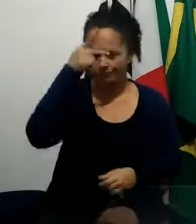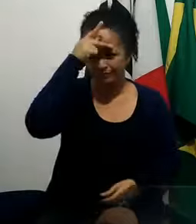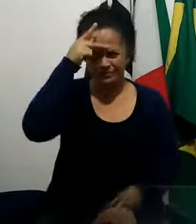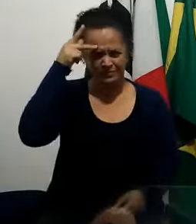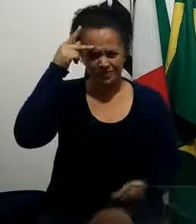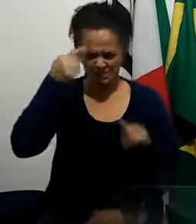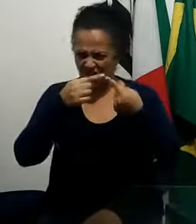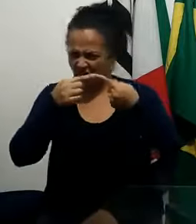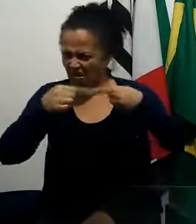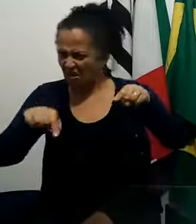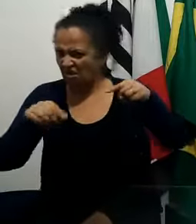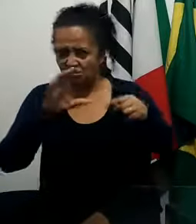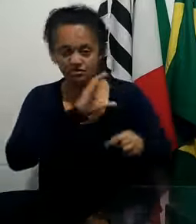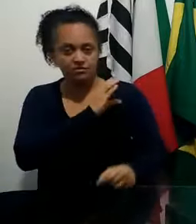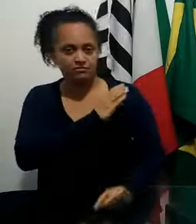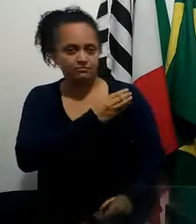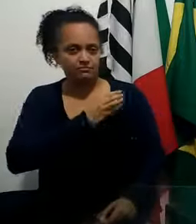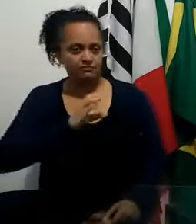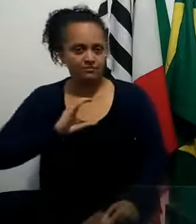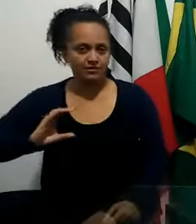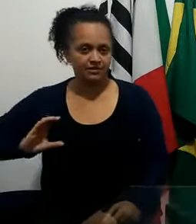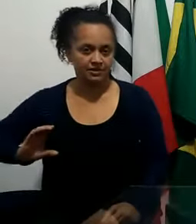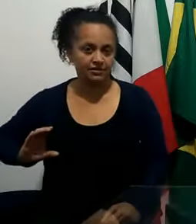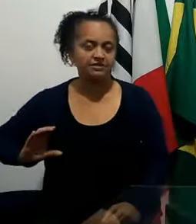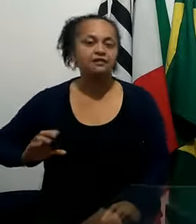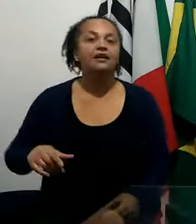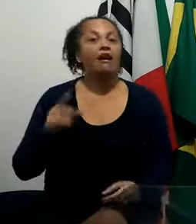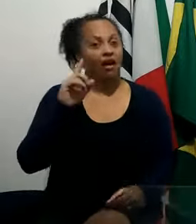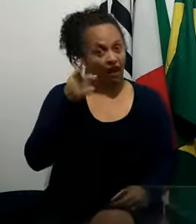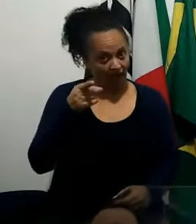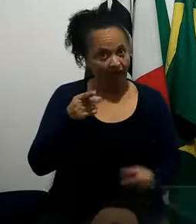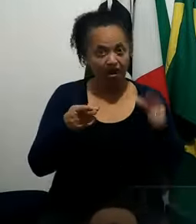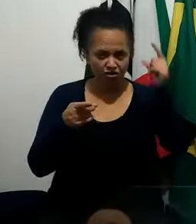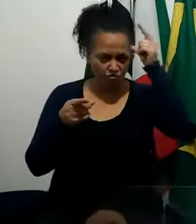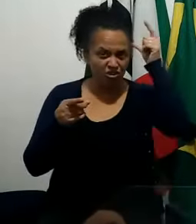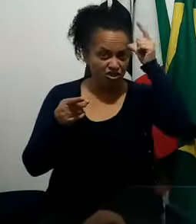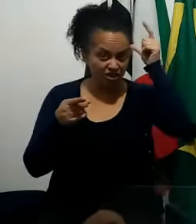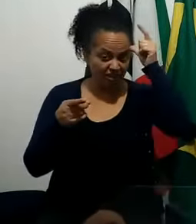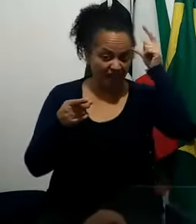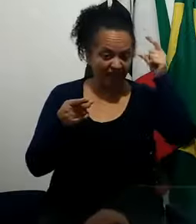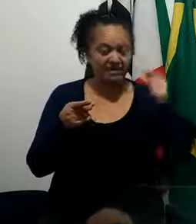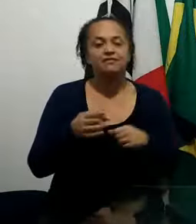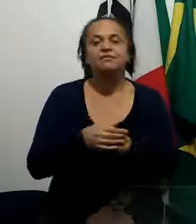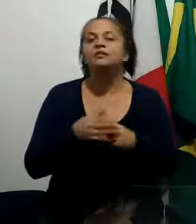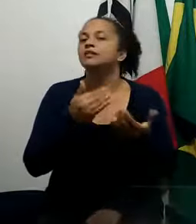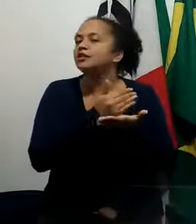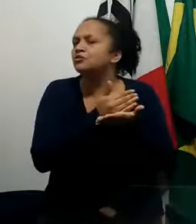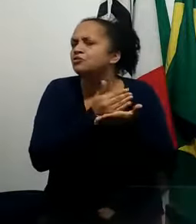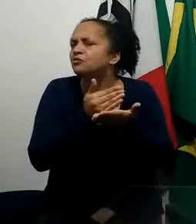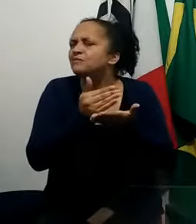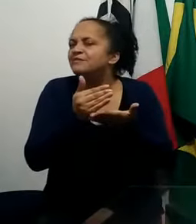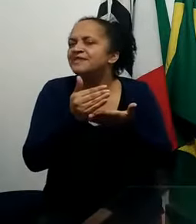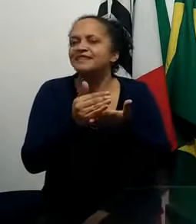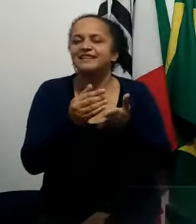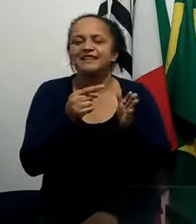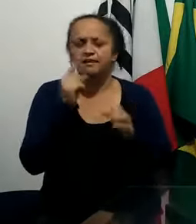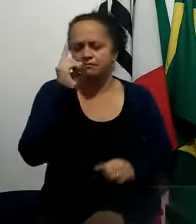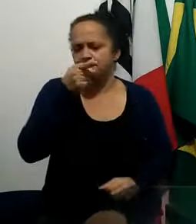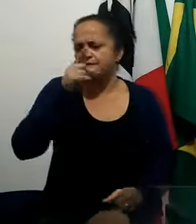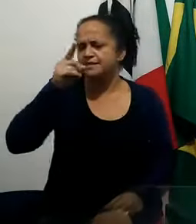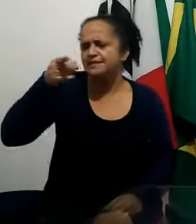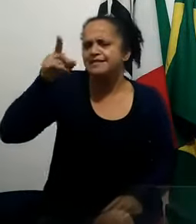ele será a reencarnação de Satanás e iniciará o seu governo na